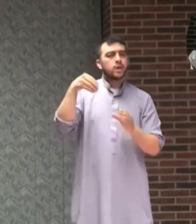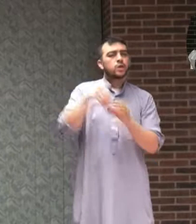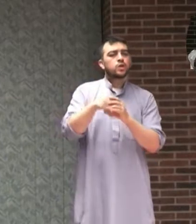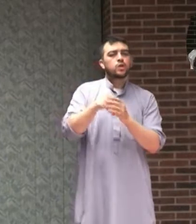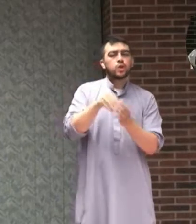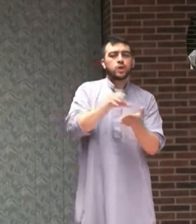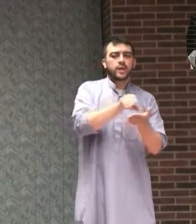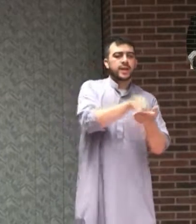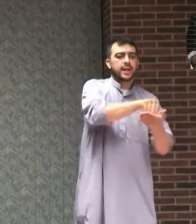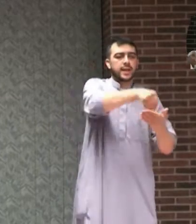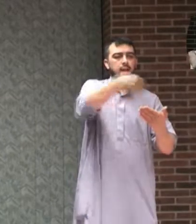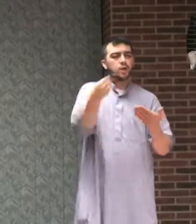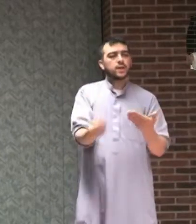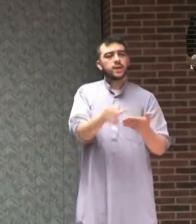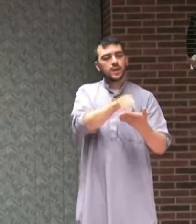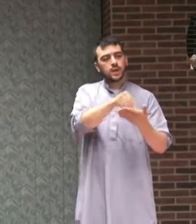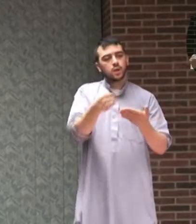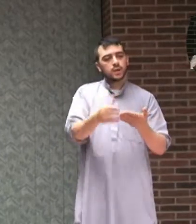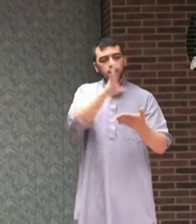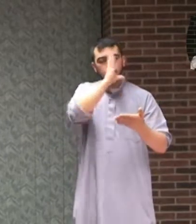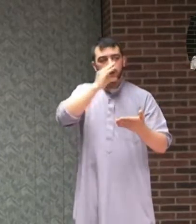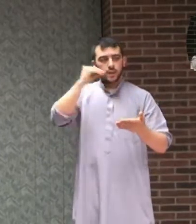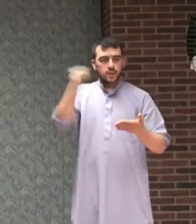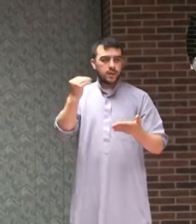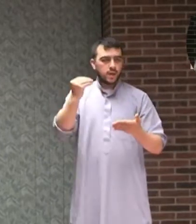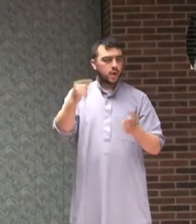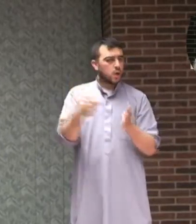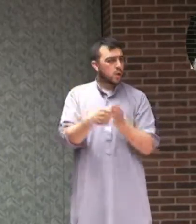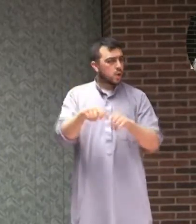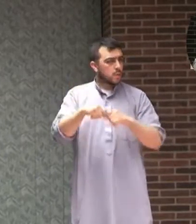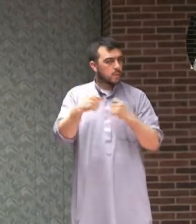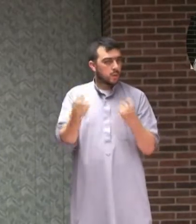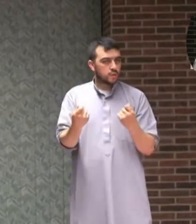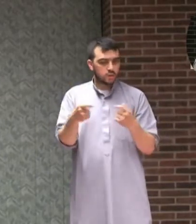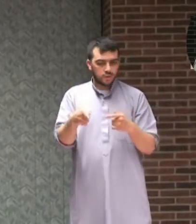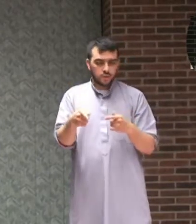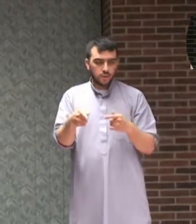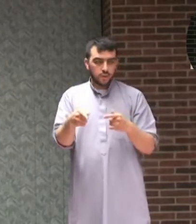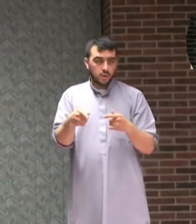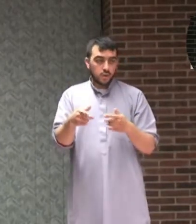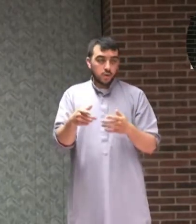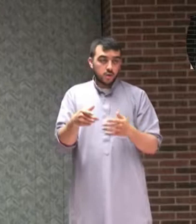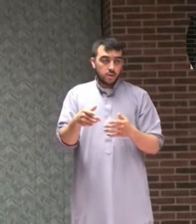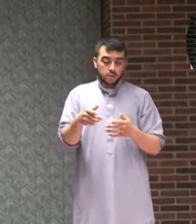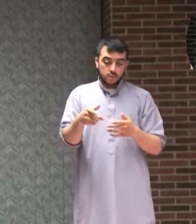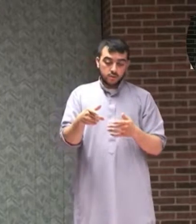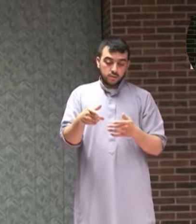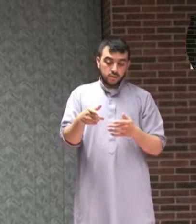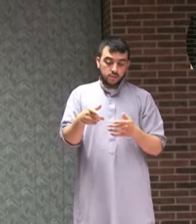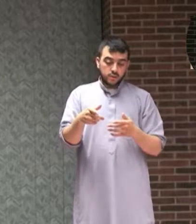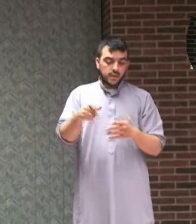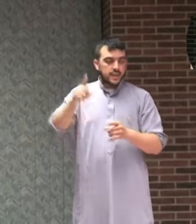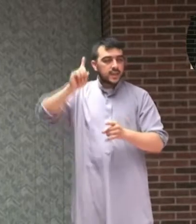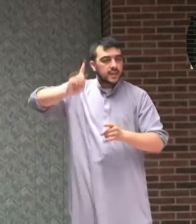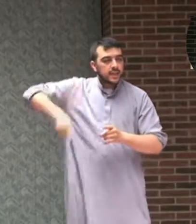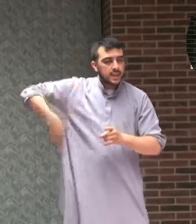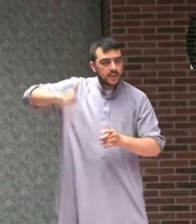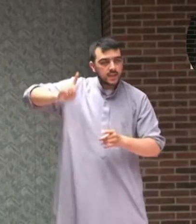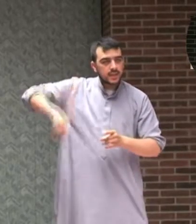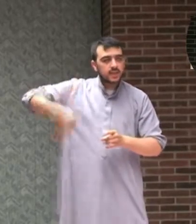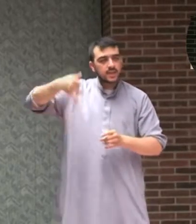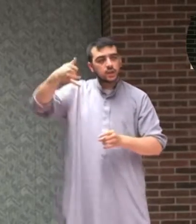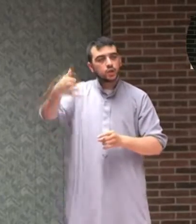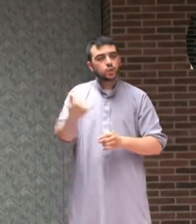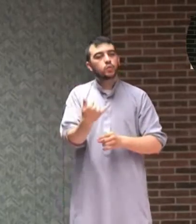dans le calendrier lunaire, c'est déjà le 28, par exemple. Donc la, jour du Eid, la nuit du Eid Afwan commence